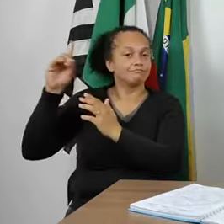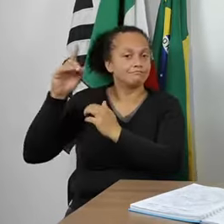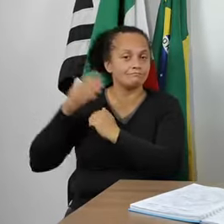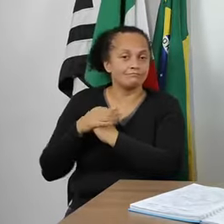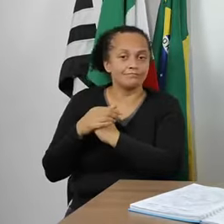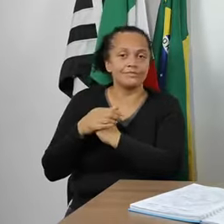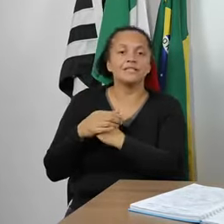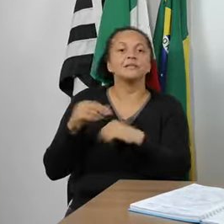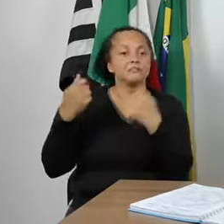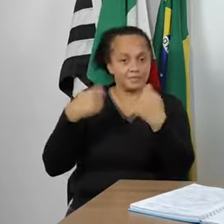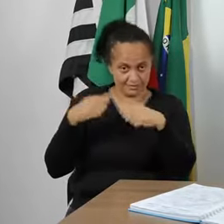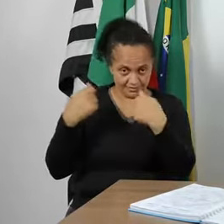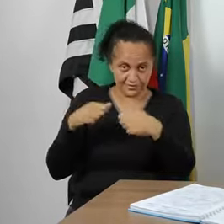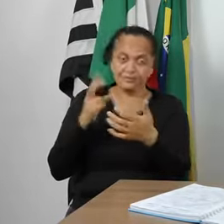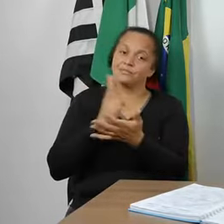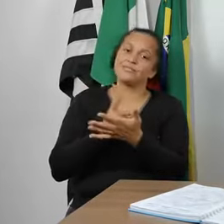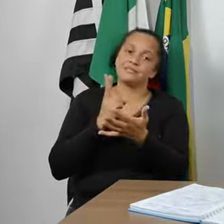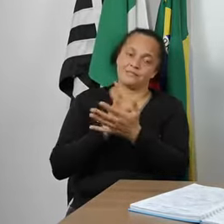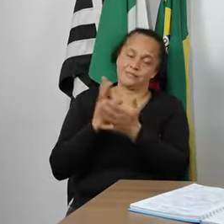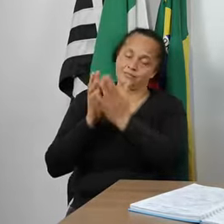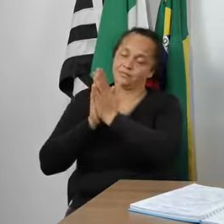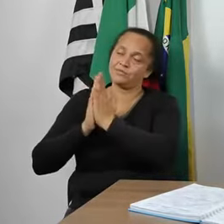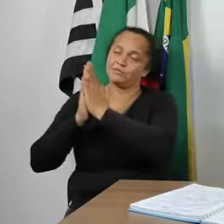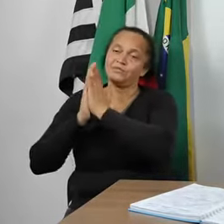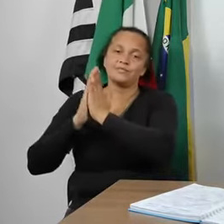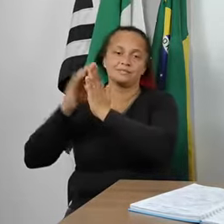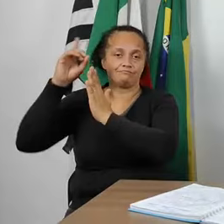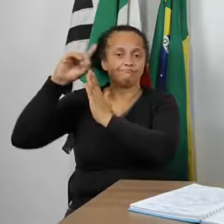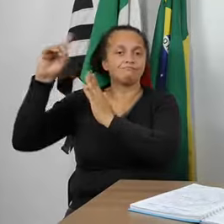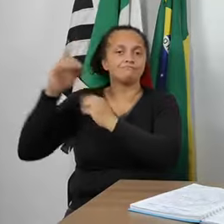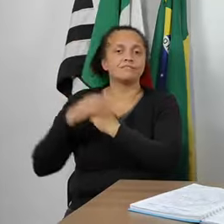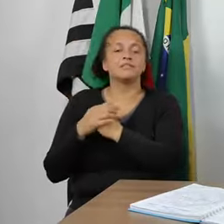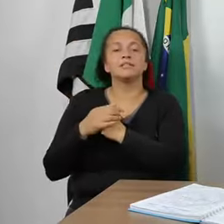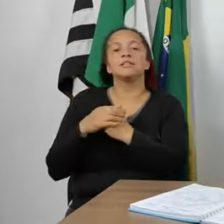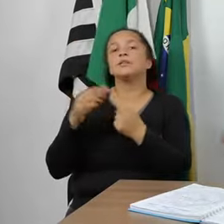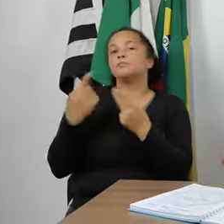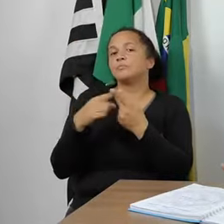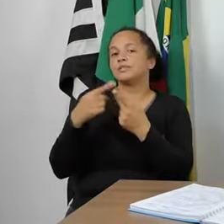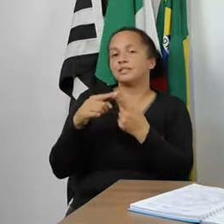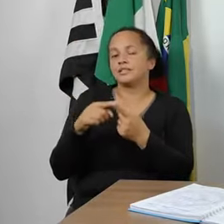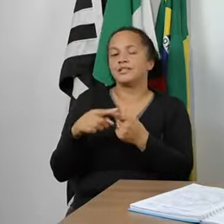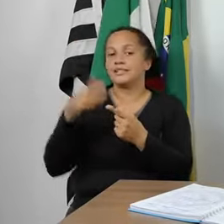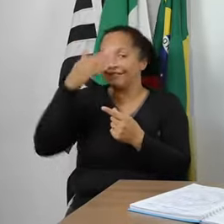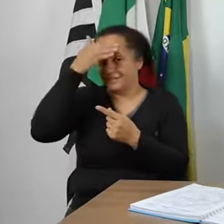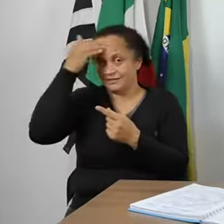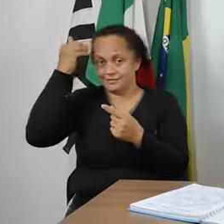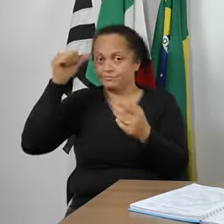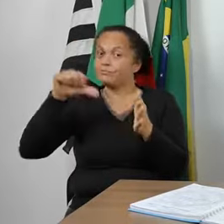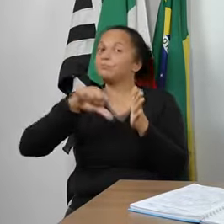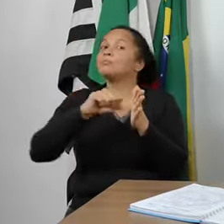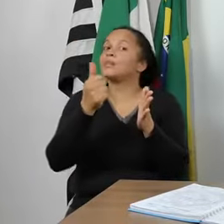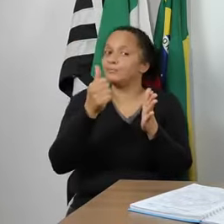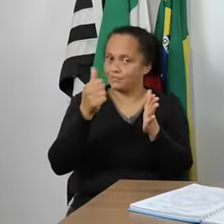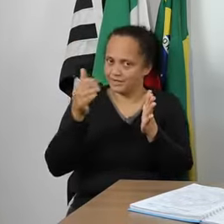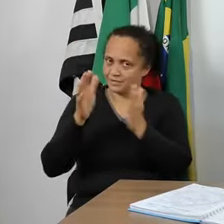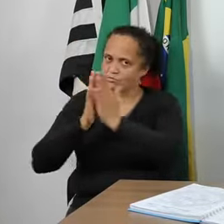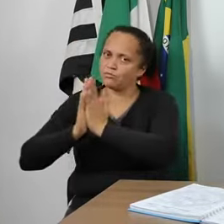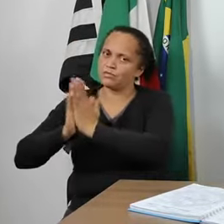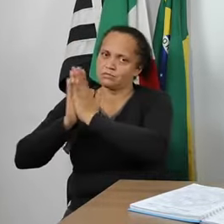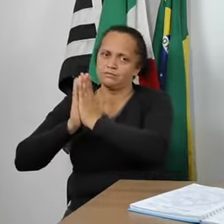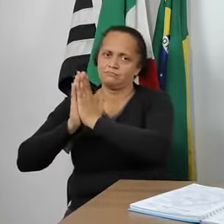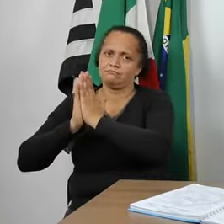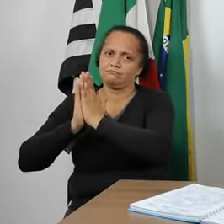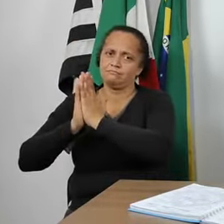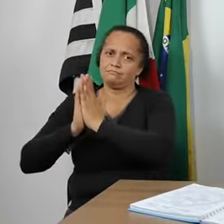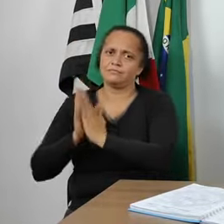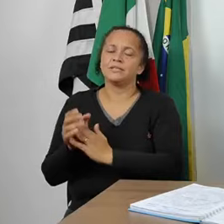fonte que é Jesus e a sua palavra. Porque não temos priorizado uma vida de oração. A